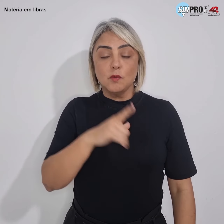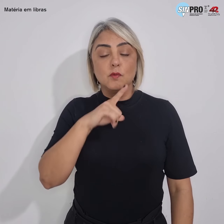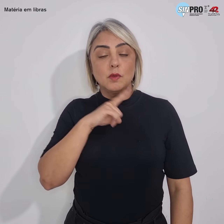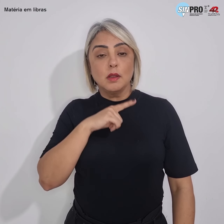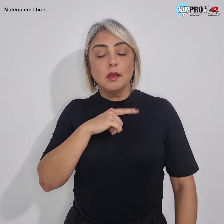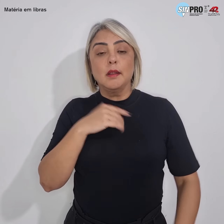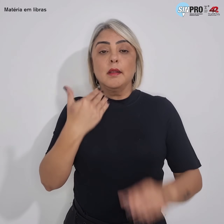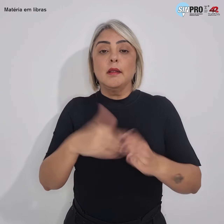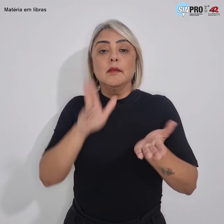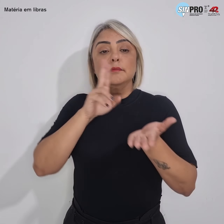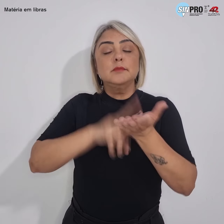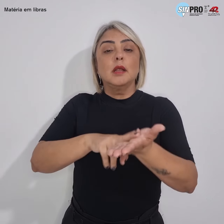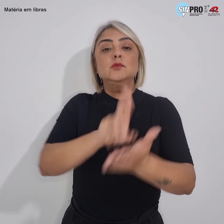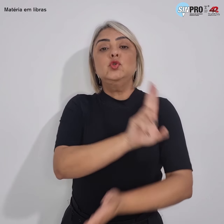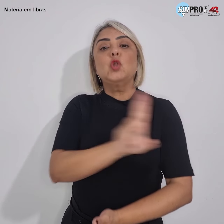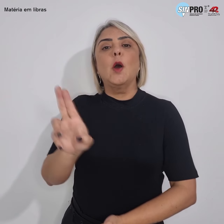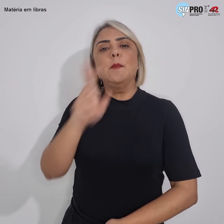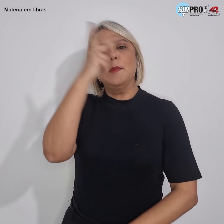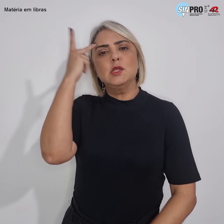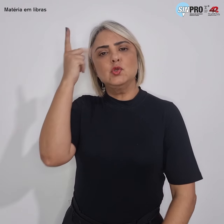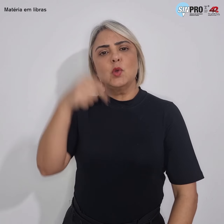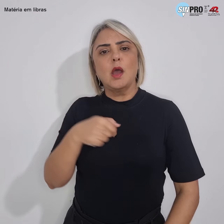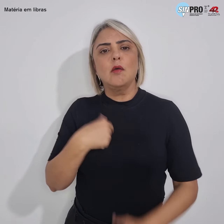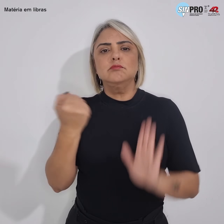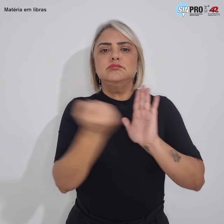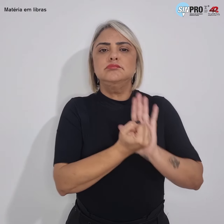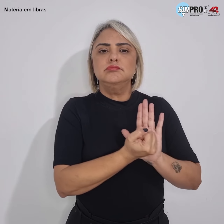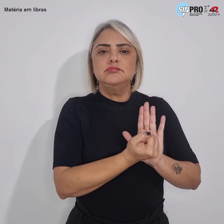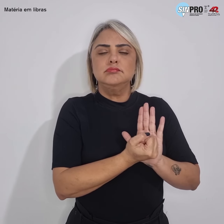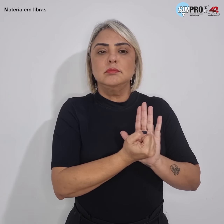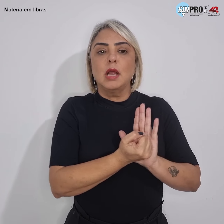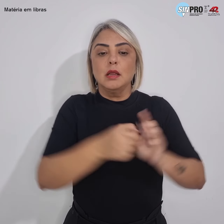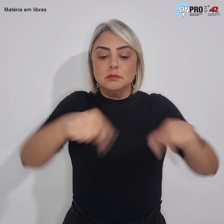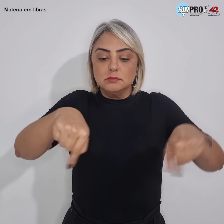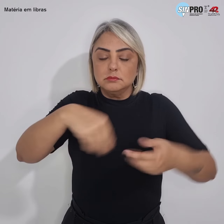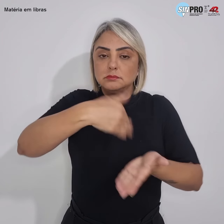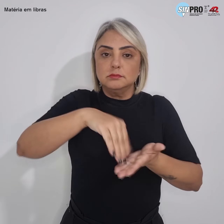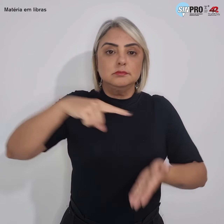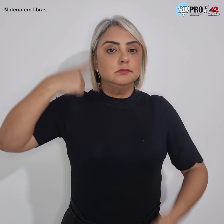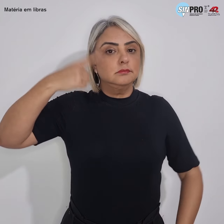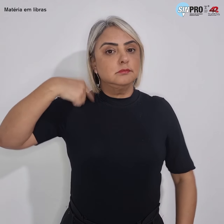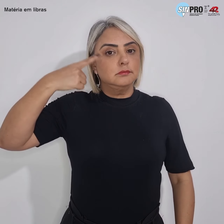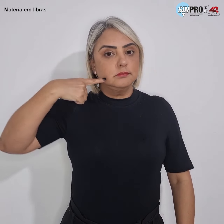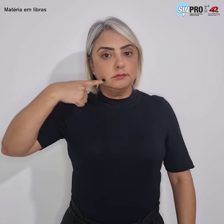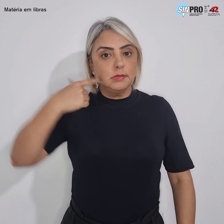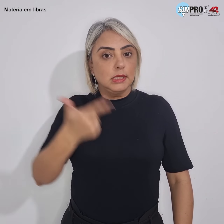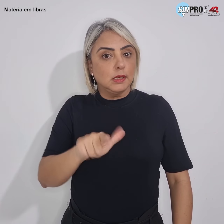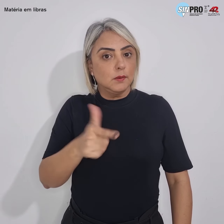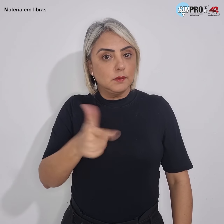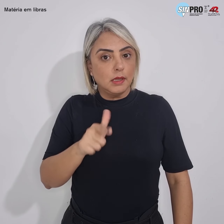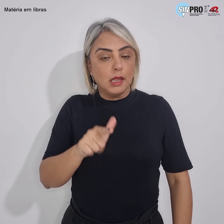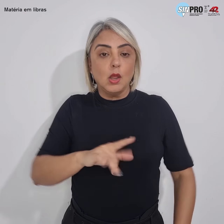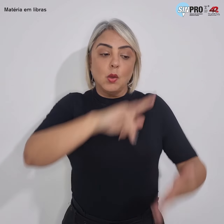consiste no envio da carta nominal, com logomarca de escritório de advocacia fantasma. O